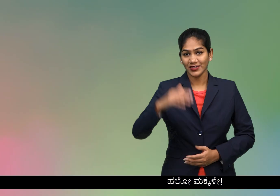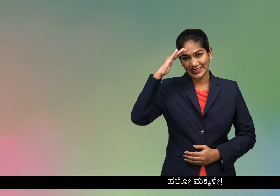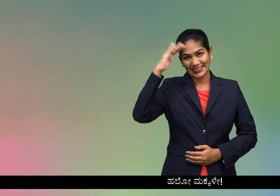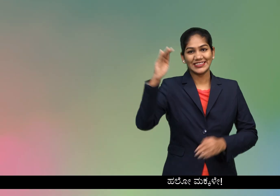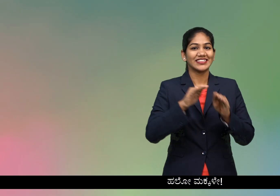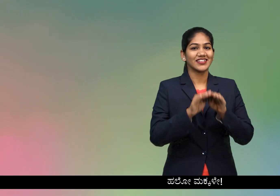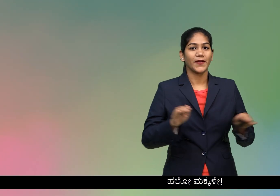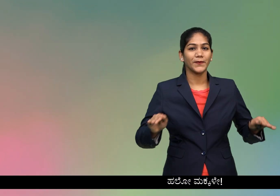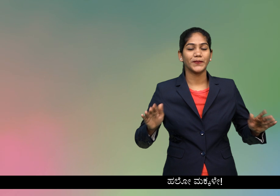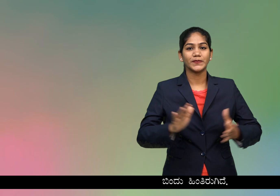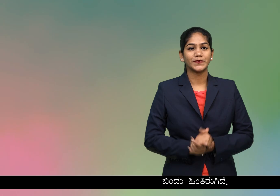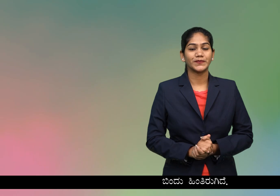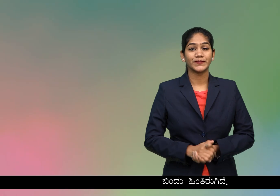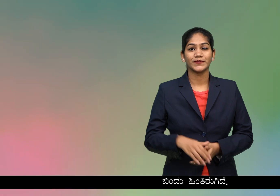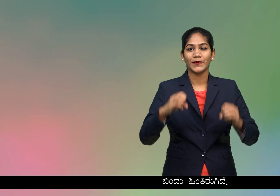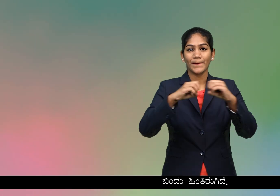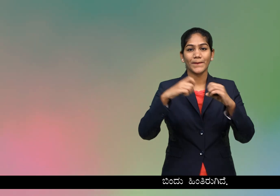ಹಲೋ ಮಕ್ಕಳೇ, ಬಿಂದು ಹಿಂತಿರುಗಿದೆ.